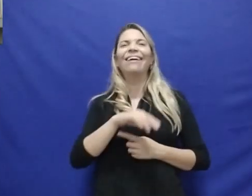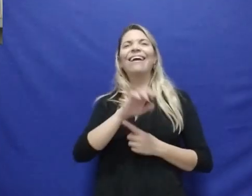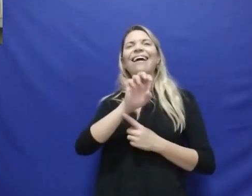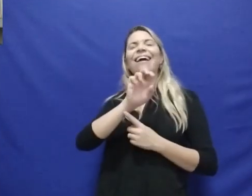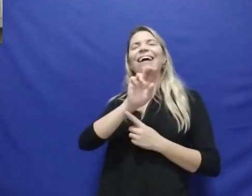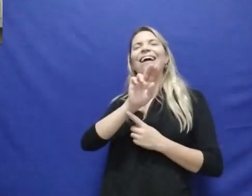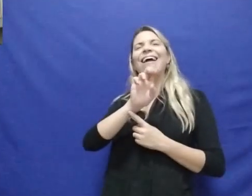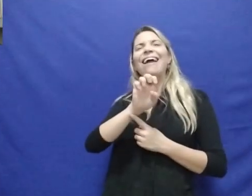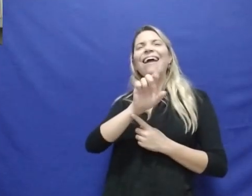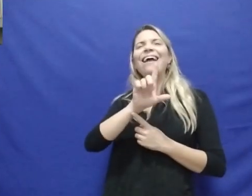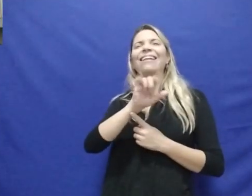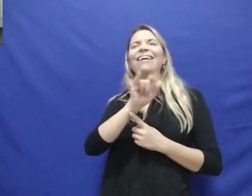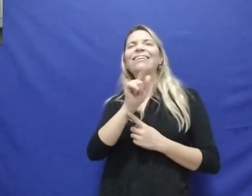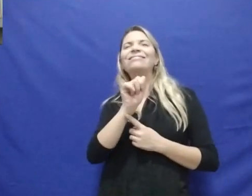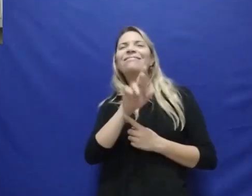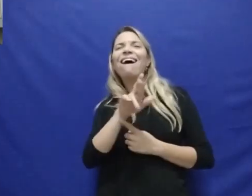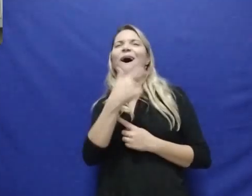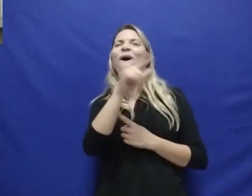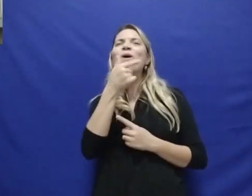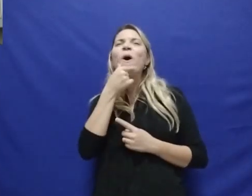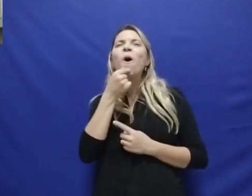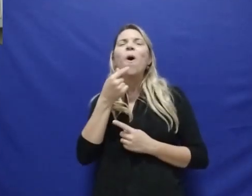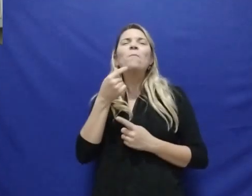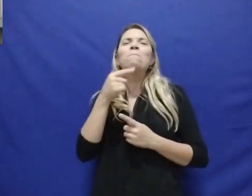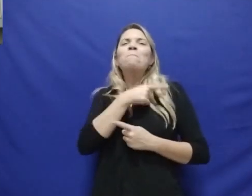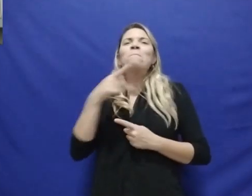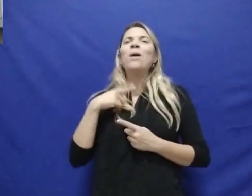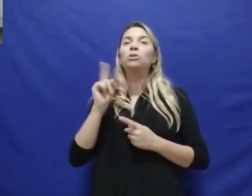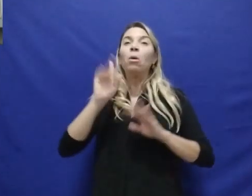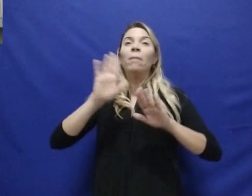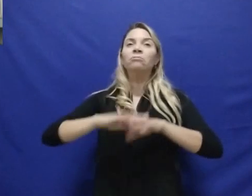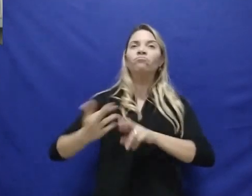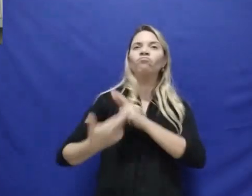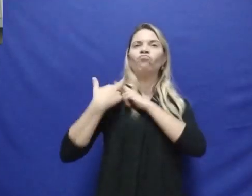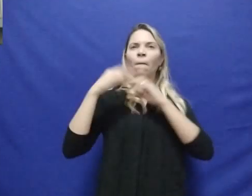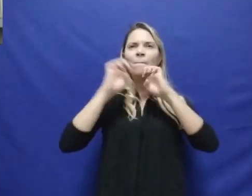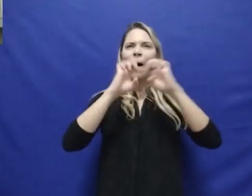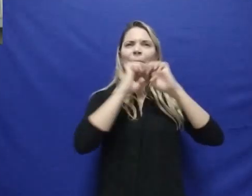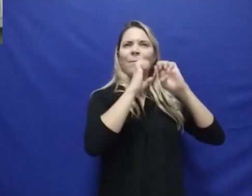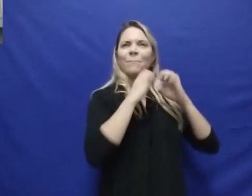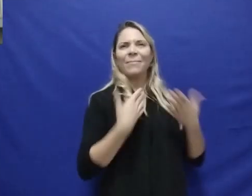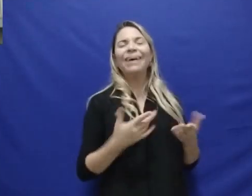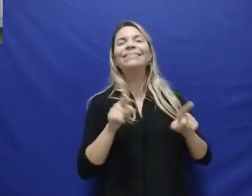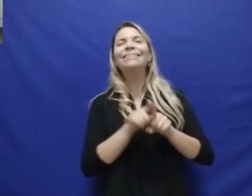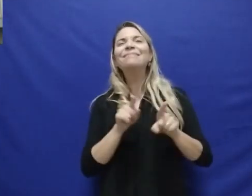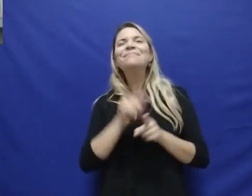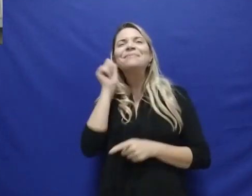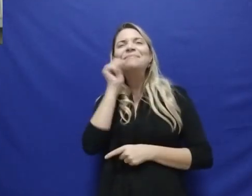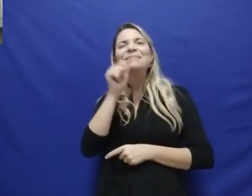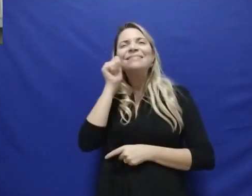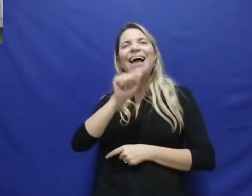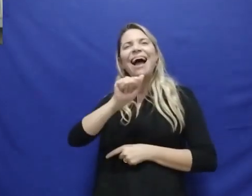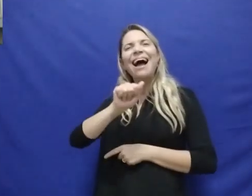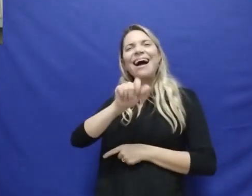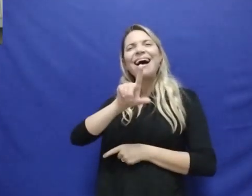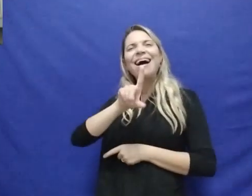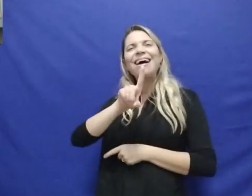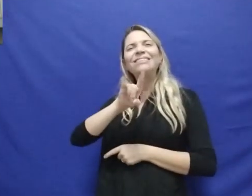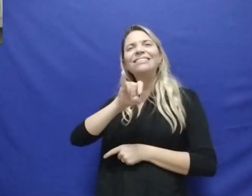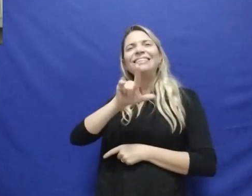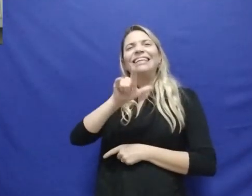alcançados pela pregação do Evangelho em Divinópolis. Gigantes da fé, como o pastor Henrique Edwin Coquel, nosso